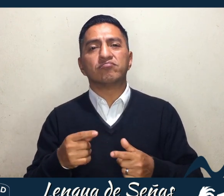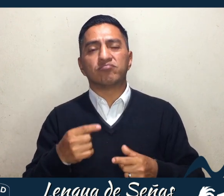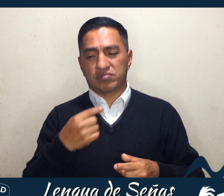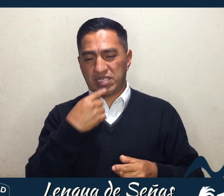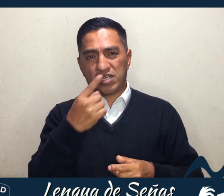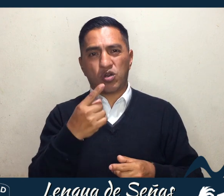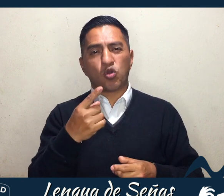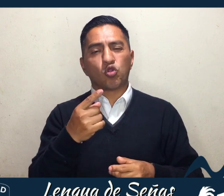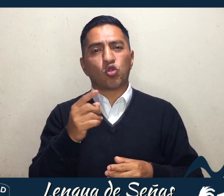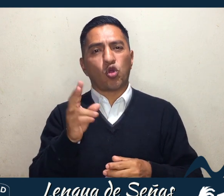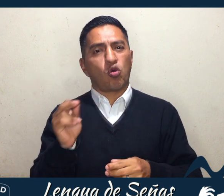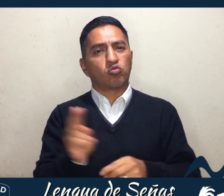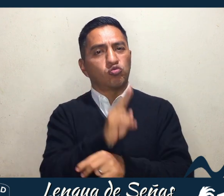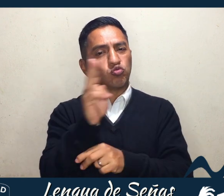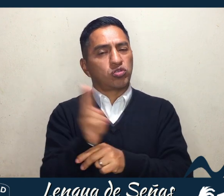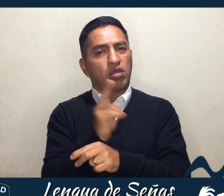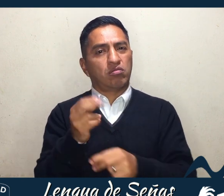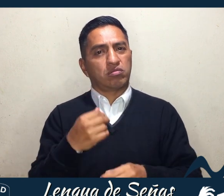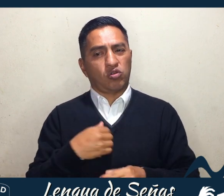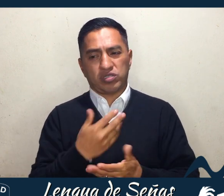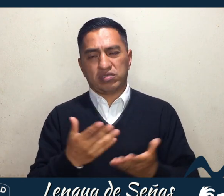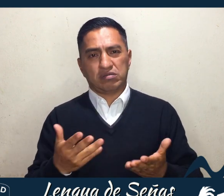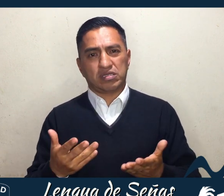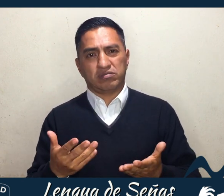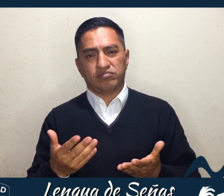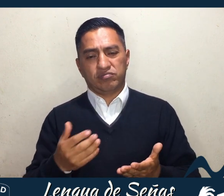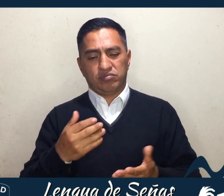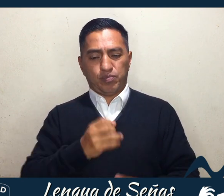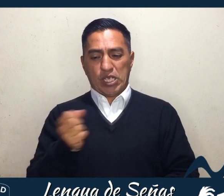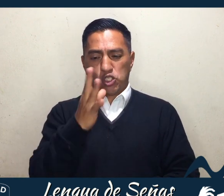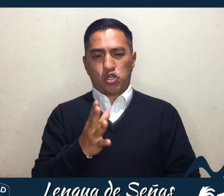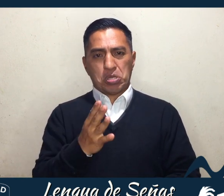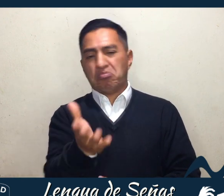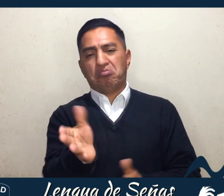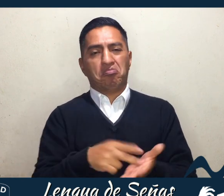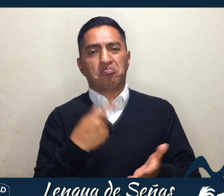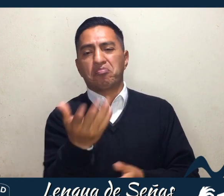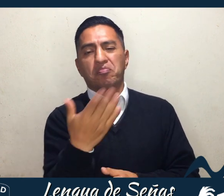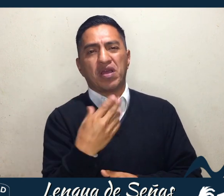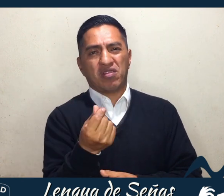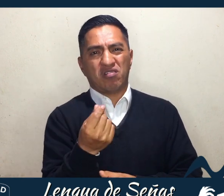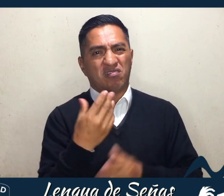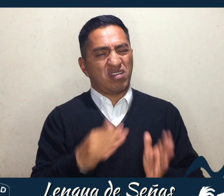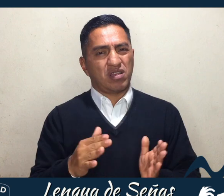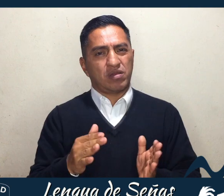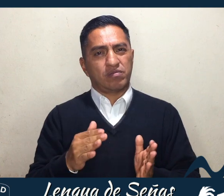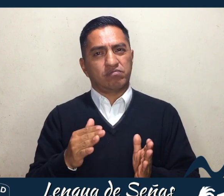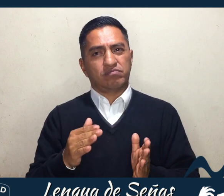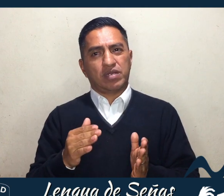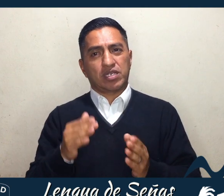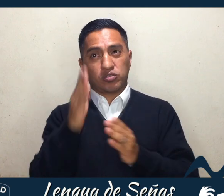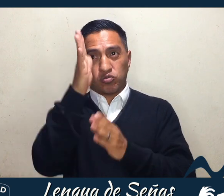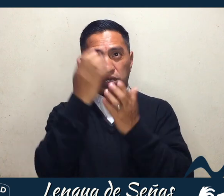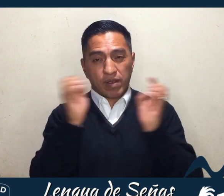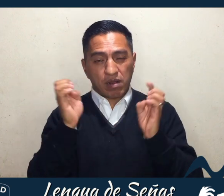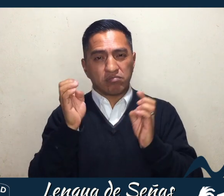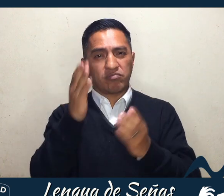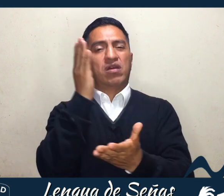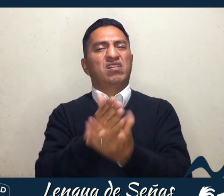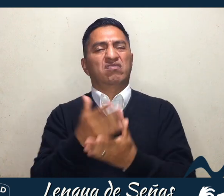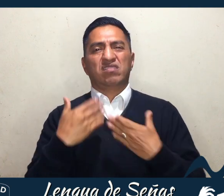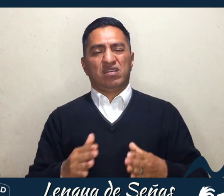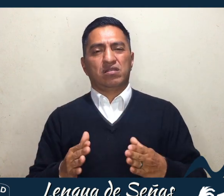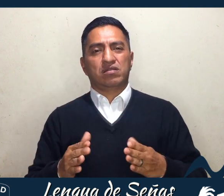tomado o no había usado apropiadamente este derecho para evitar de que el evangelio se detenga. Obviamente